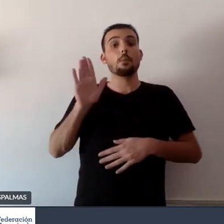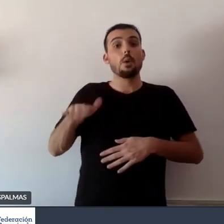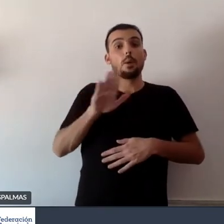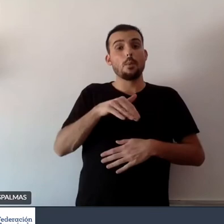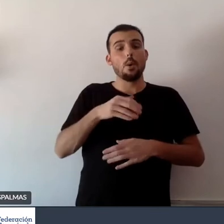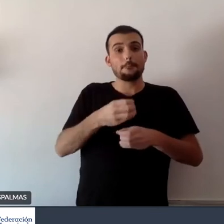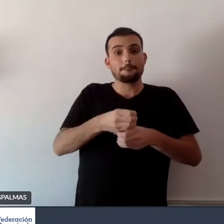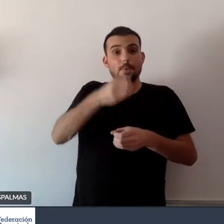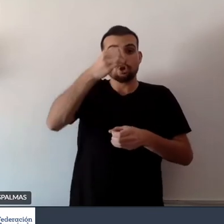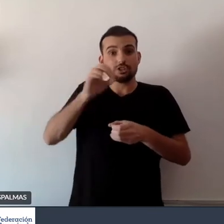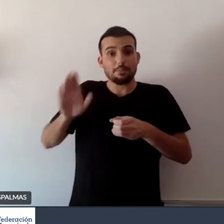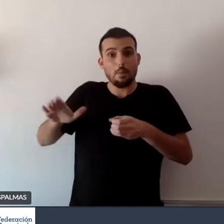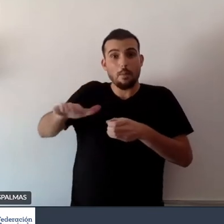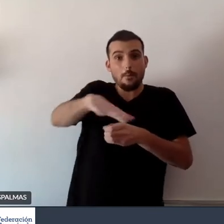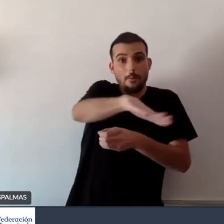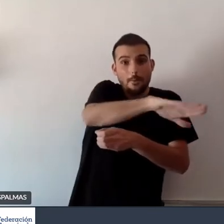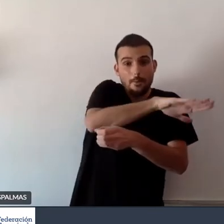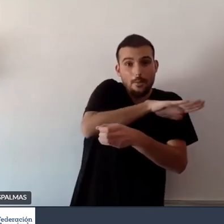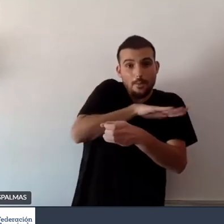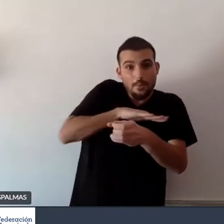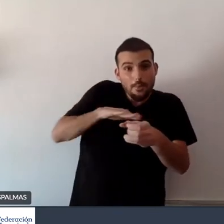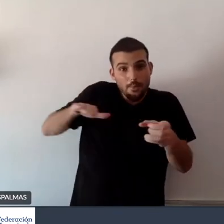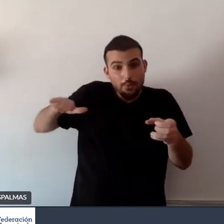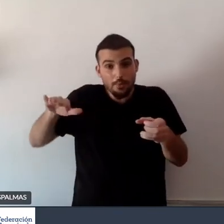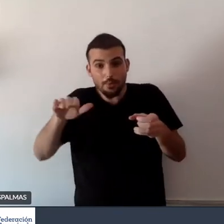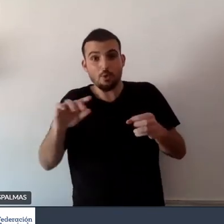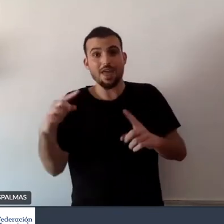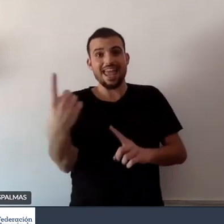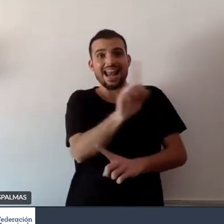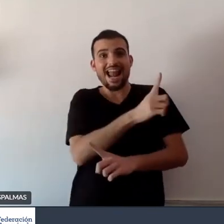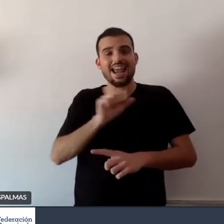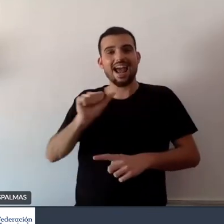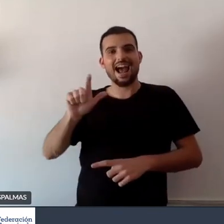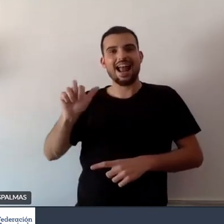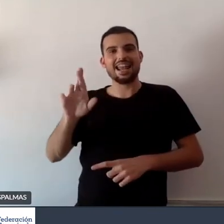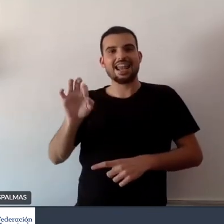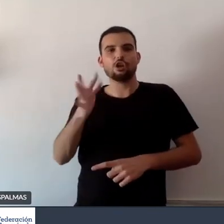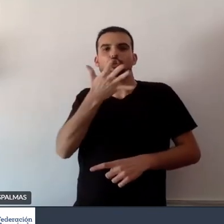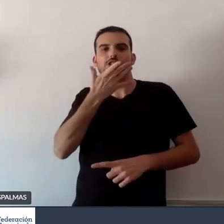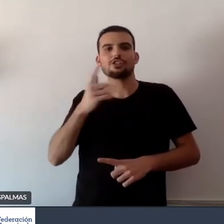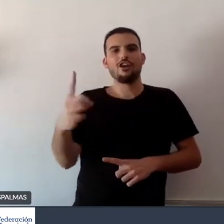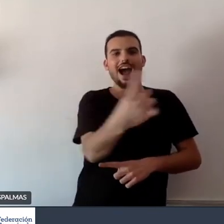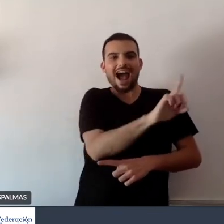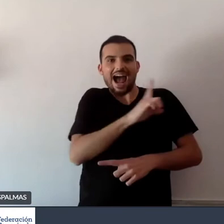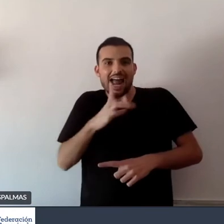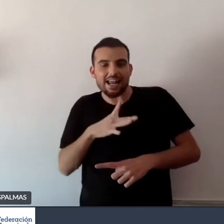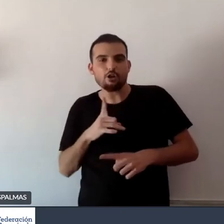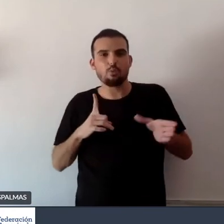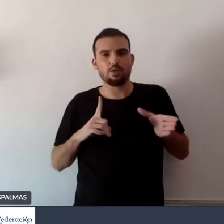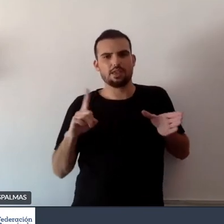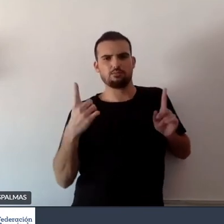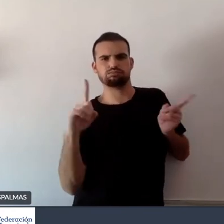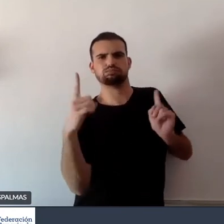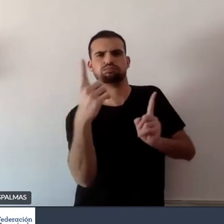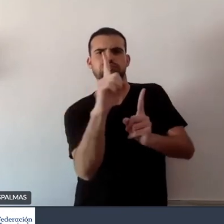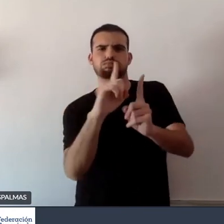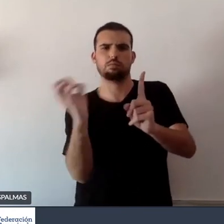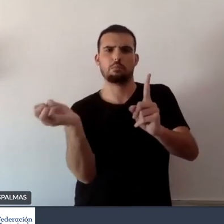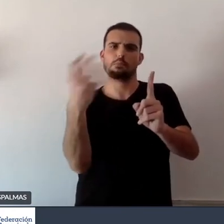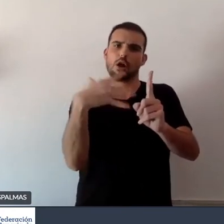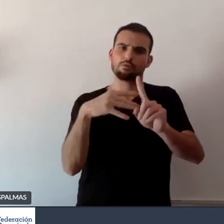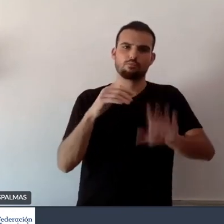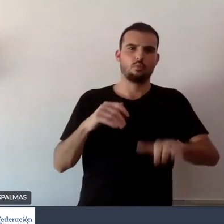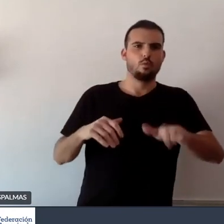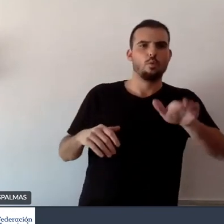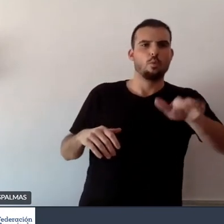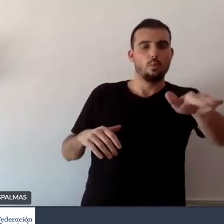y va al lado contrario, el alero de 45 corta hacia canasta en la puerta atrás y el jugador de esquina sube para un mano a mano. Bueno, nosotros sabemos que siempre